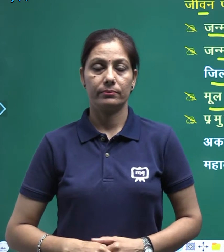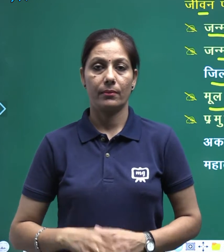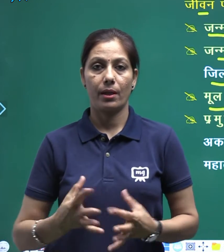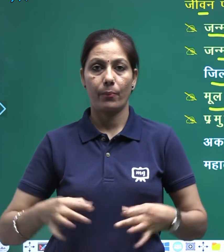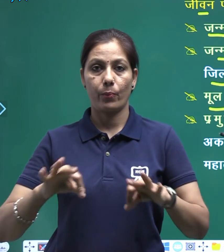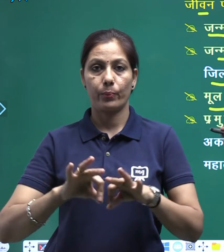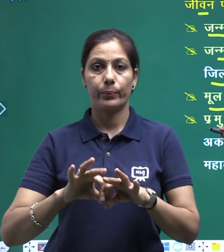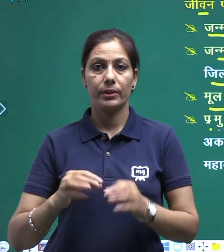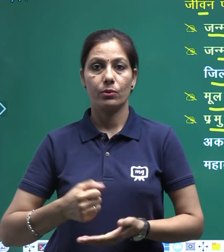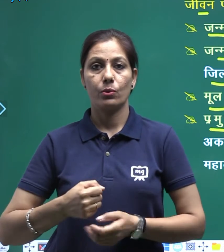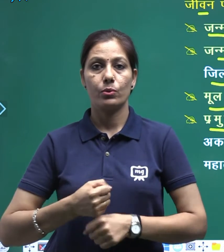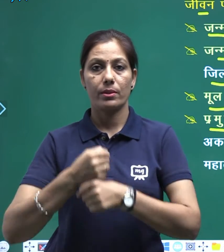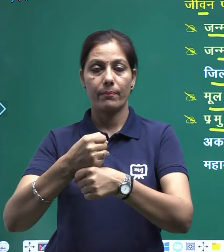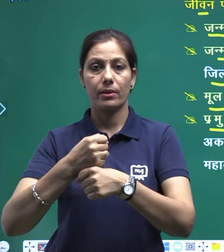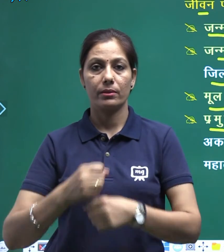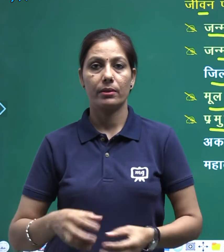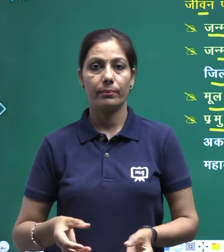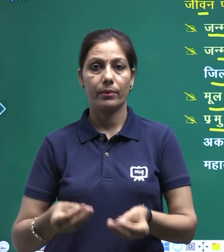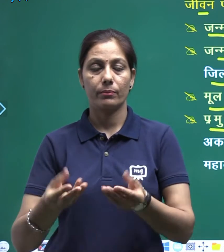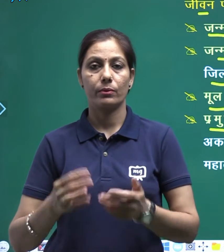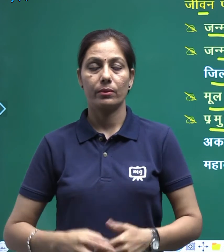प्रमुख सम्मान जो इन्हें प्राप्त हुए: